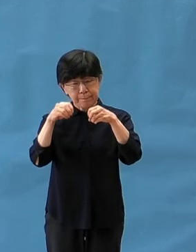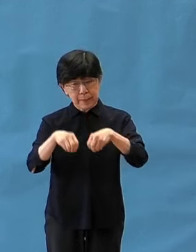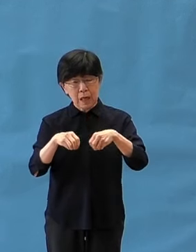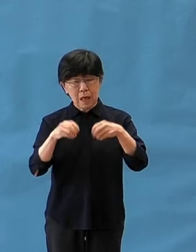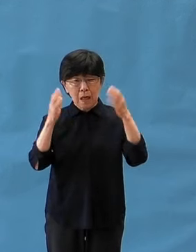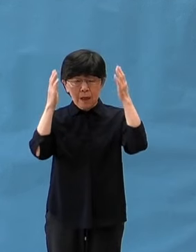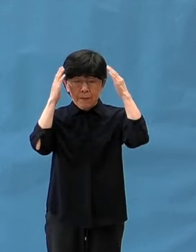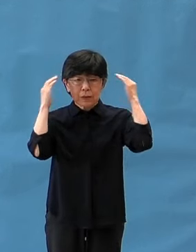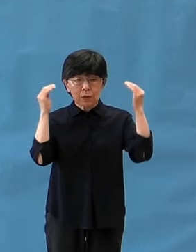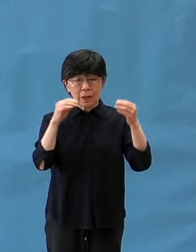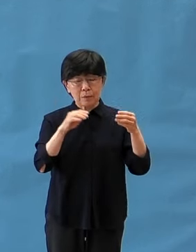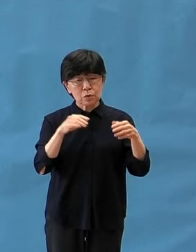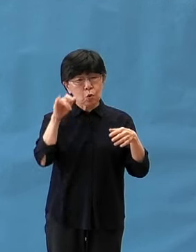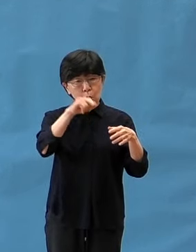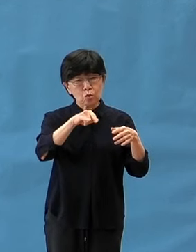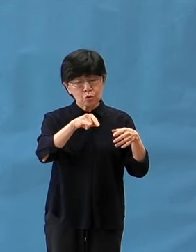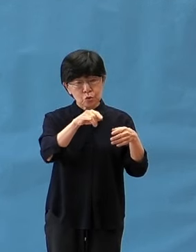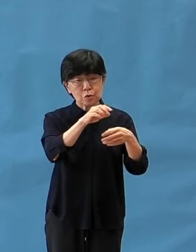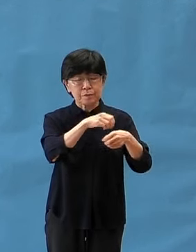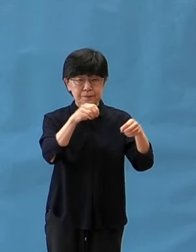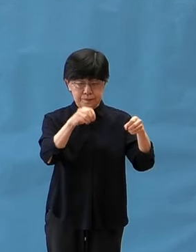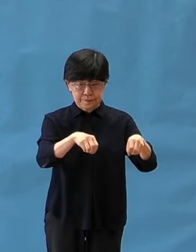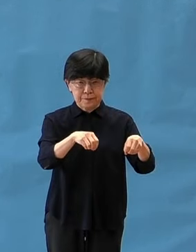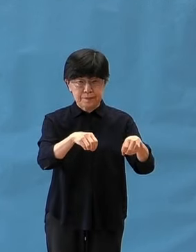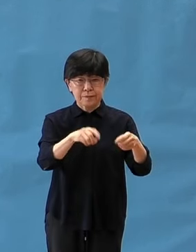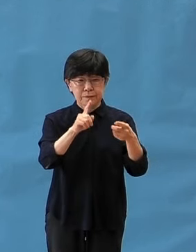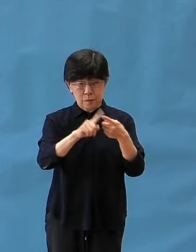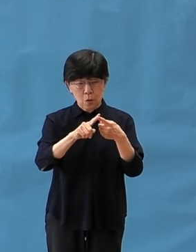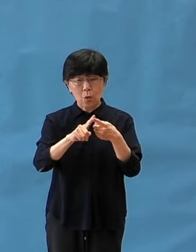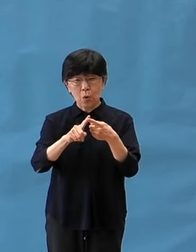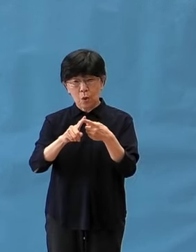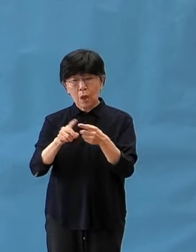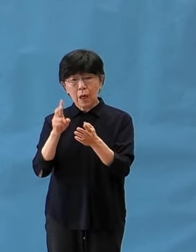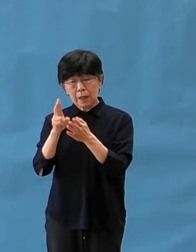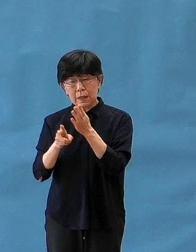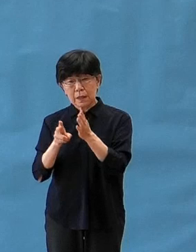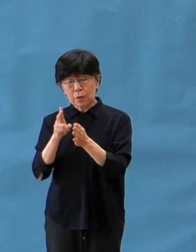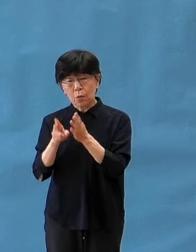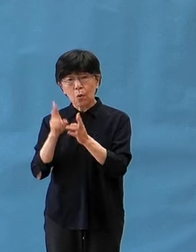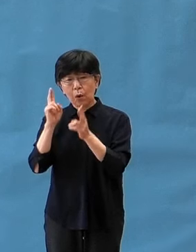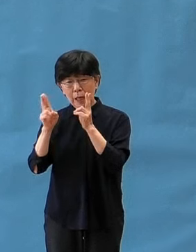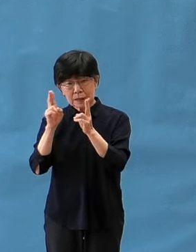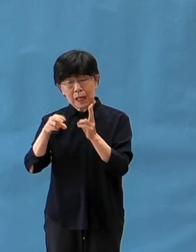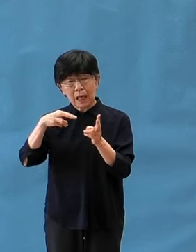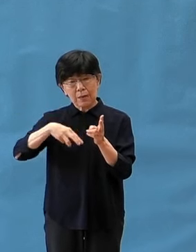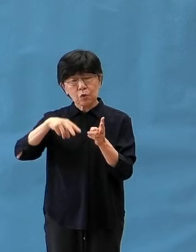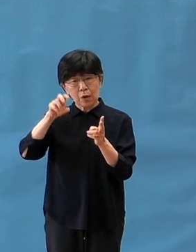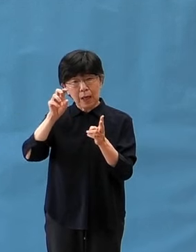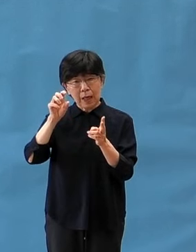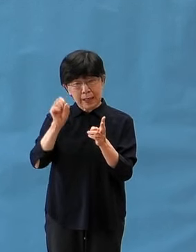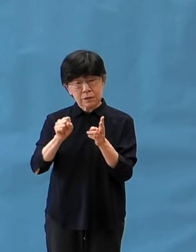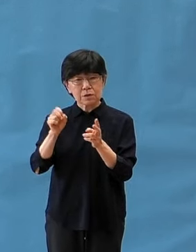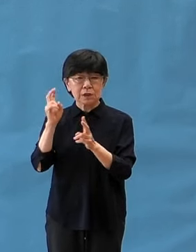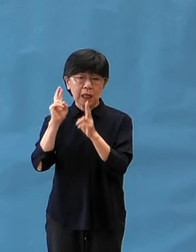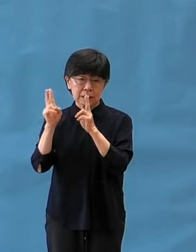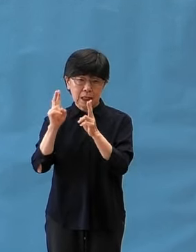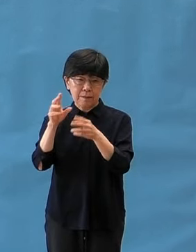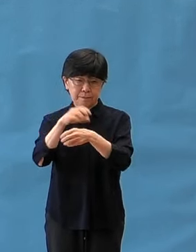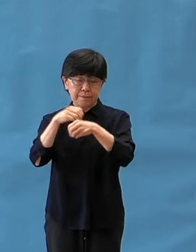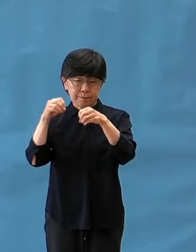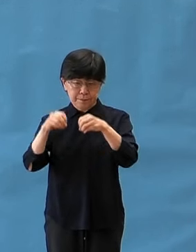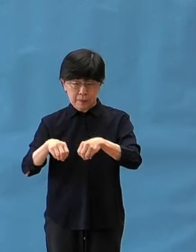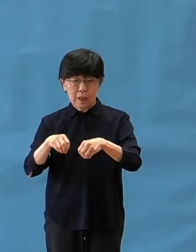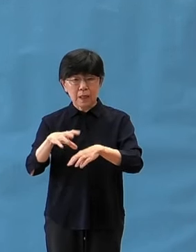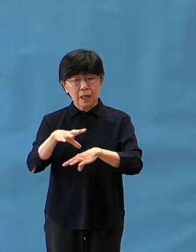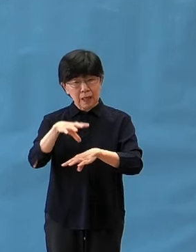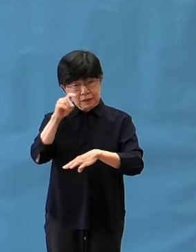ナム航空との覚書、そして MS ツーリストとの連携協定に基づきまして、初めて運航されることになったチャ